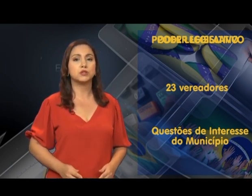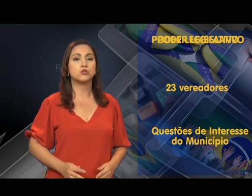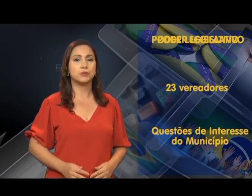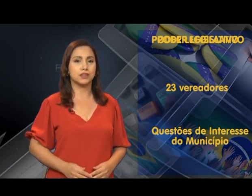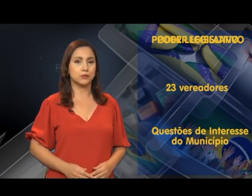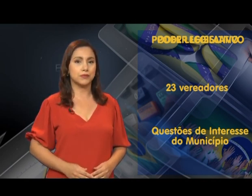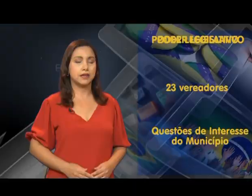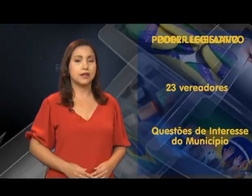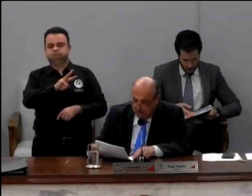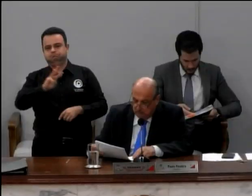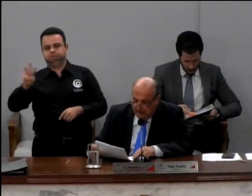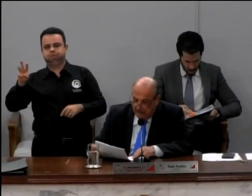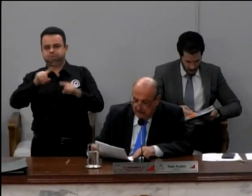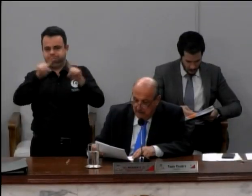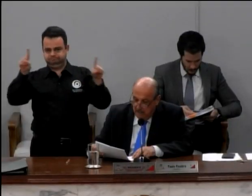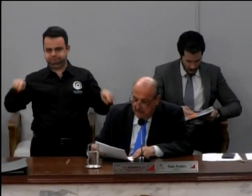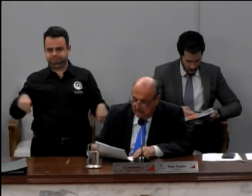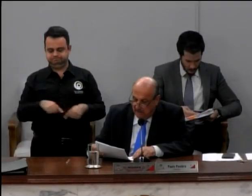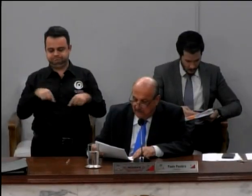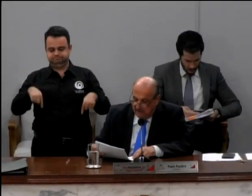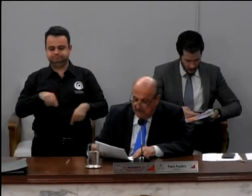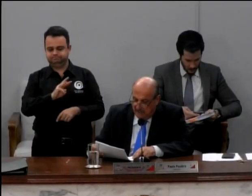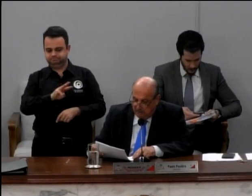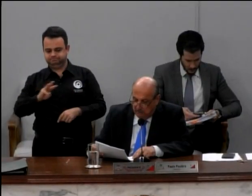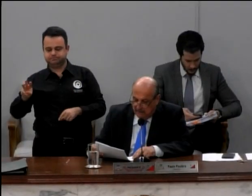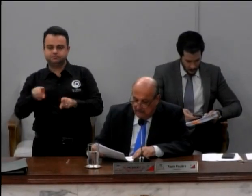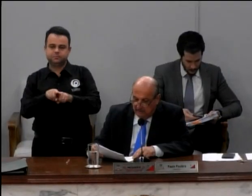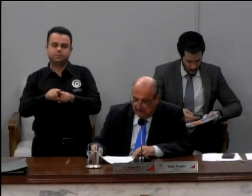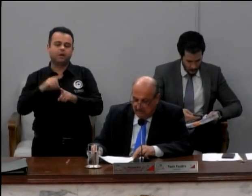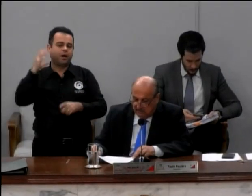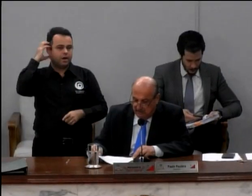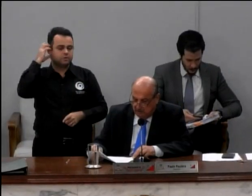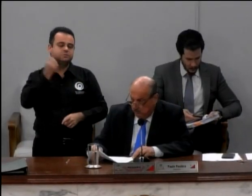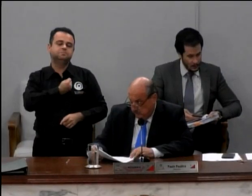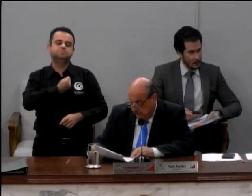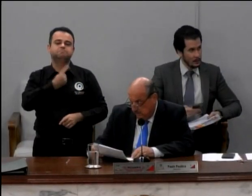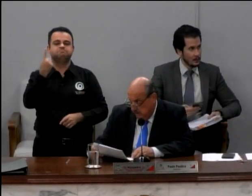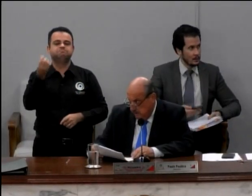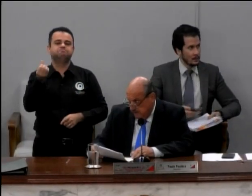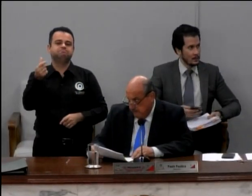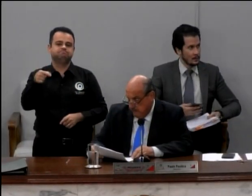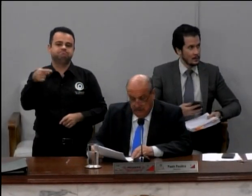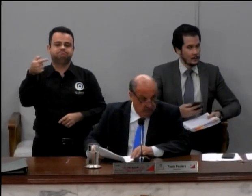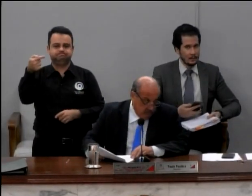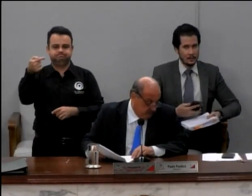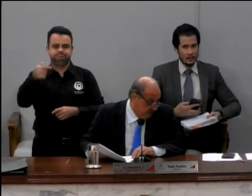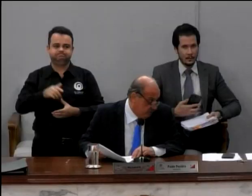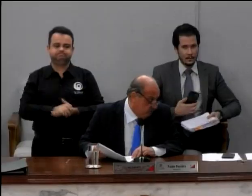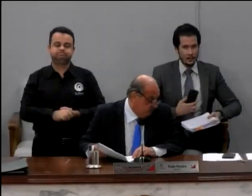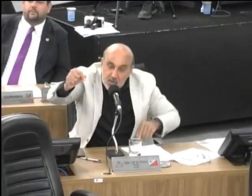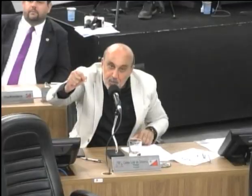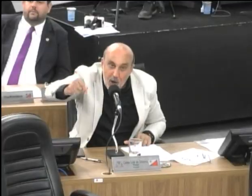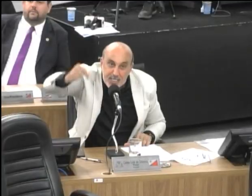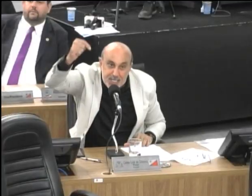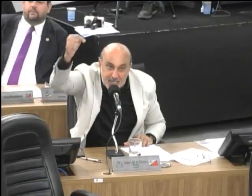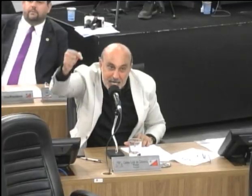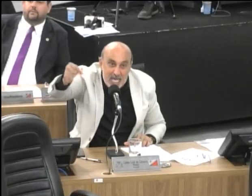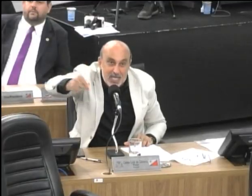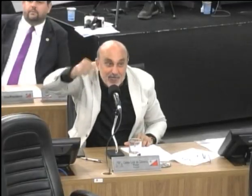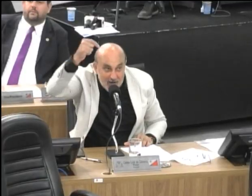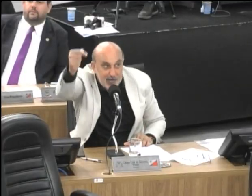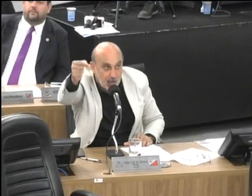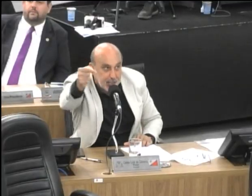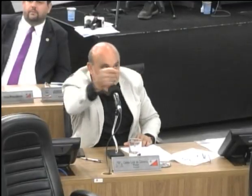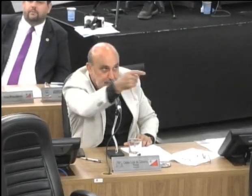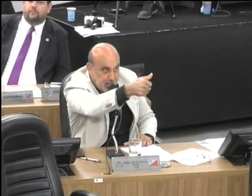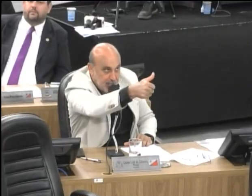no perímetro urbano emendas resoluções e indicações são outros documentos produzidos nos gabinetes para isso